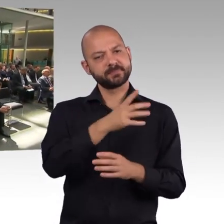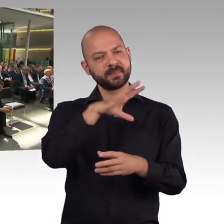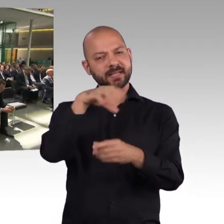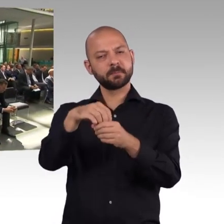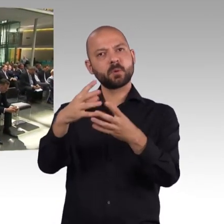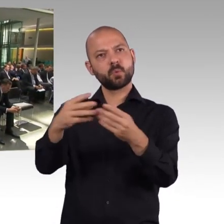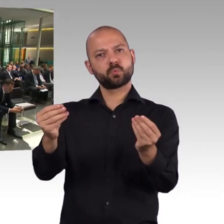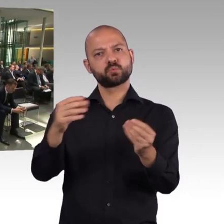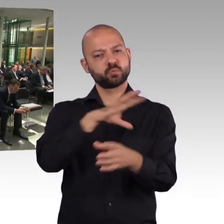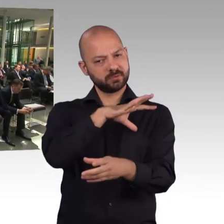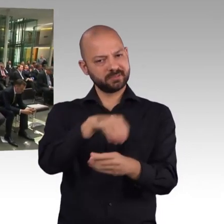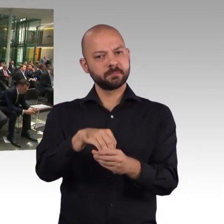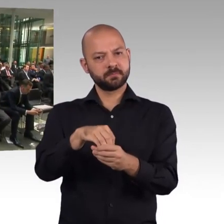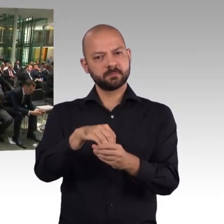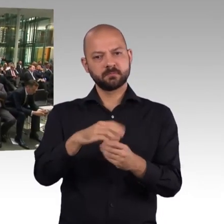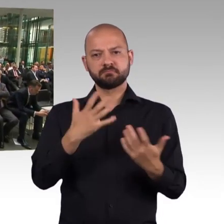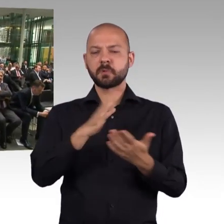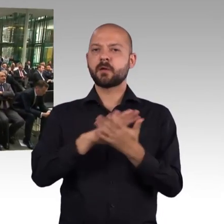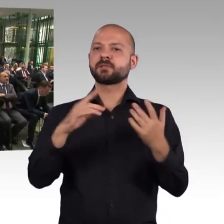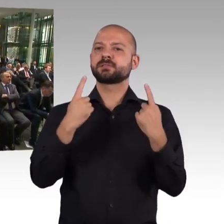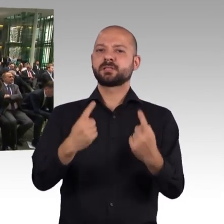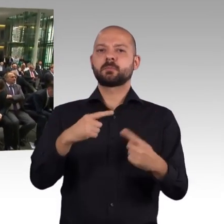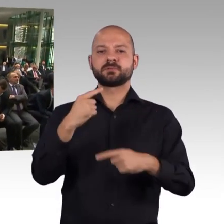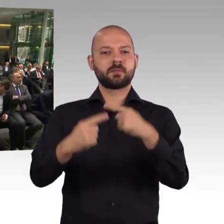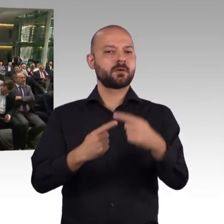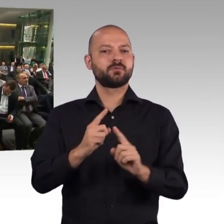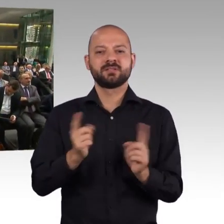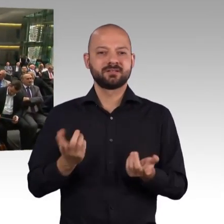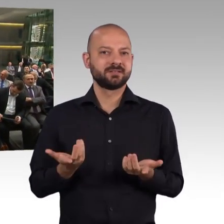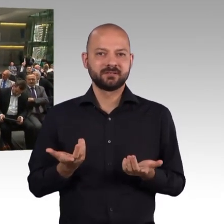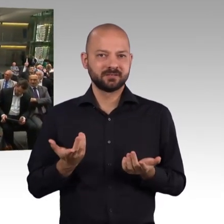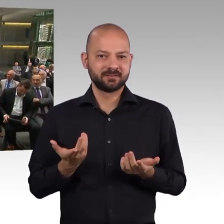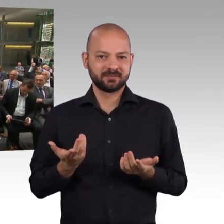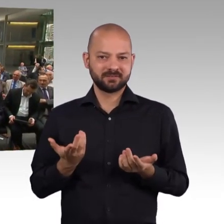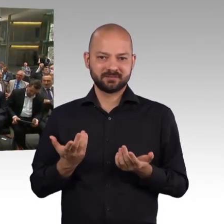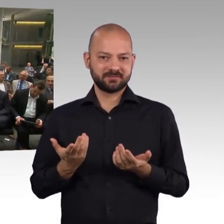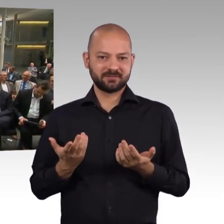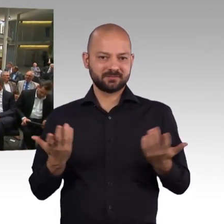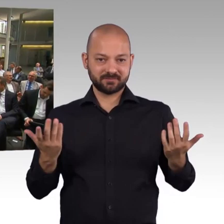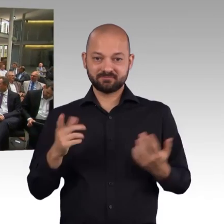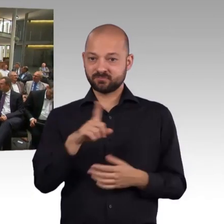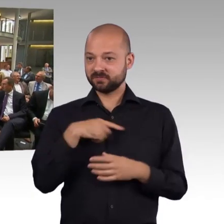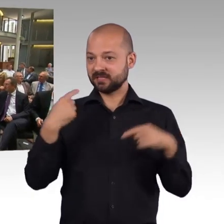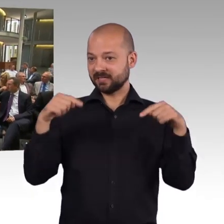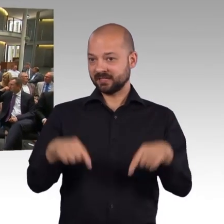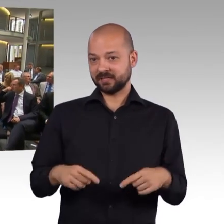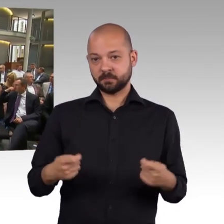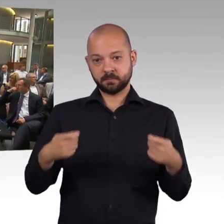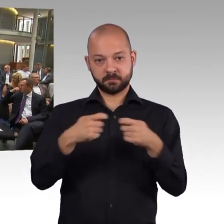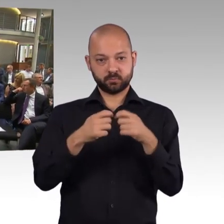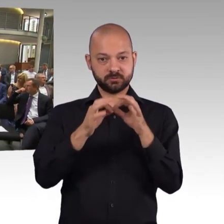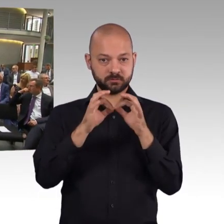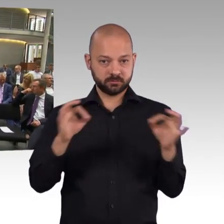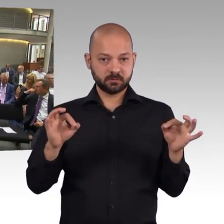in die Auslandseinsätze schicken. Es sind wir hier, die ihnen die Aufgaben geben und es ist zumindest unsere verdammte